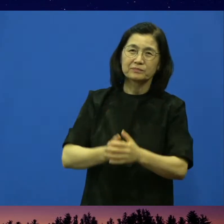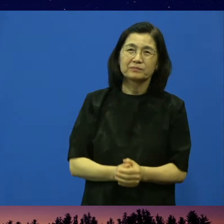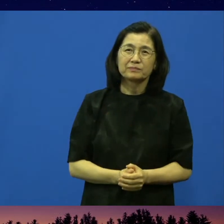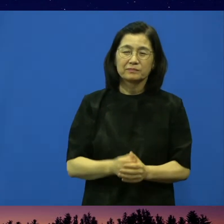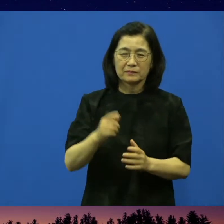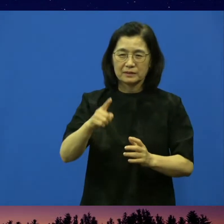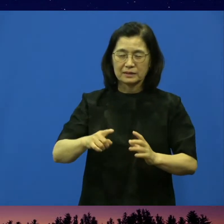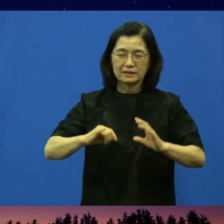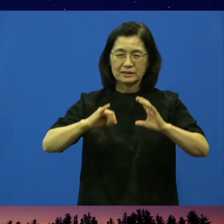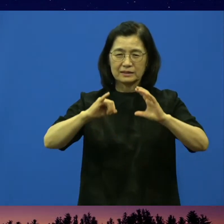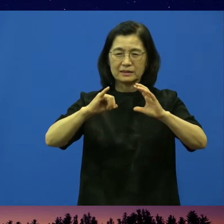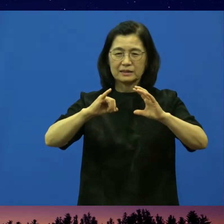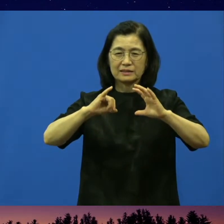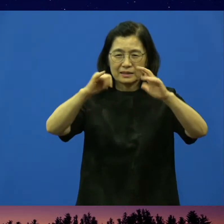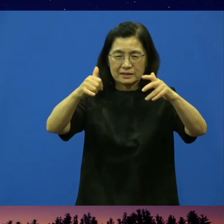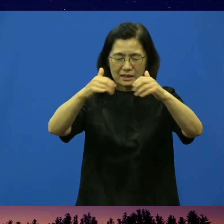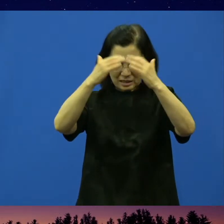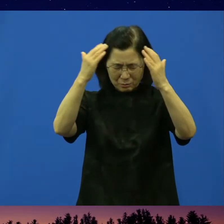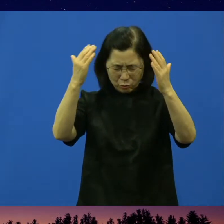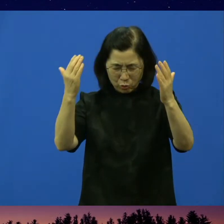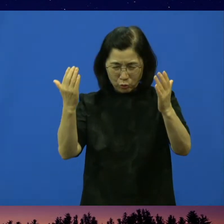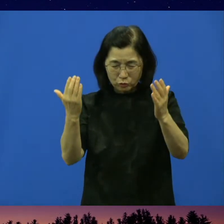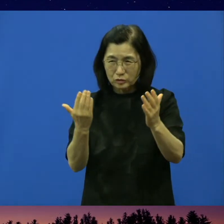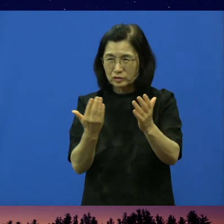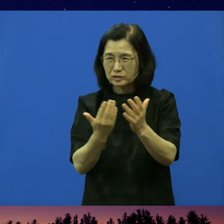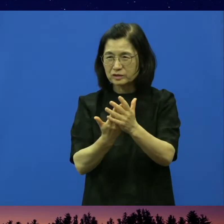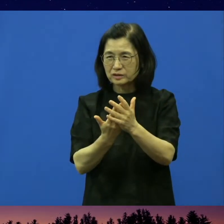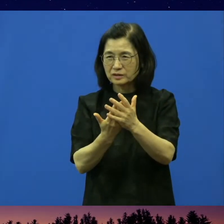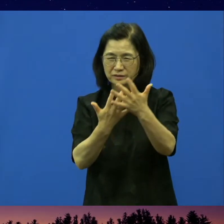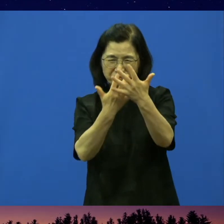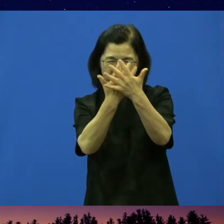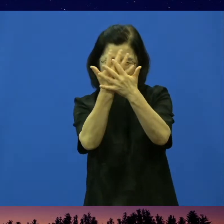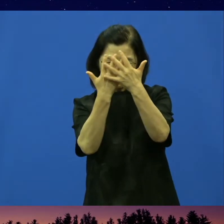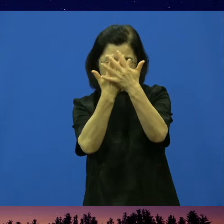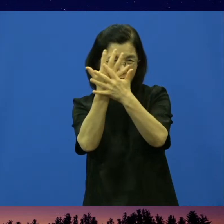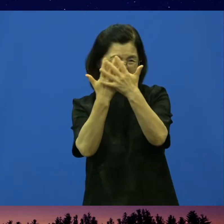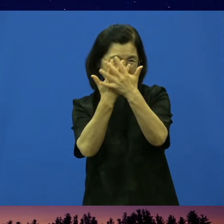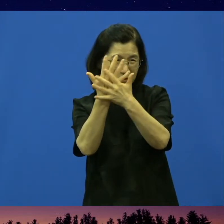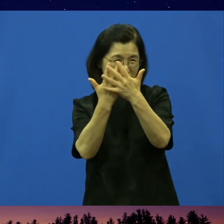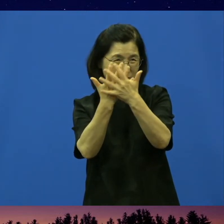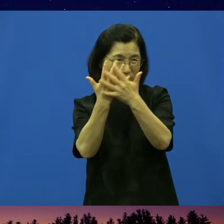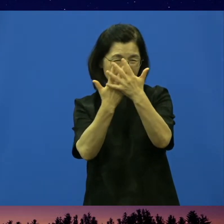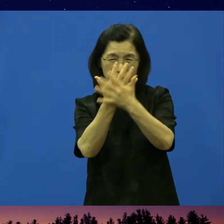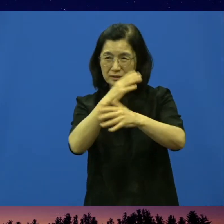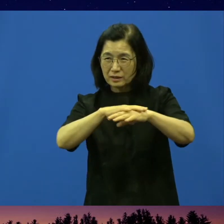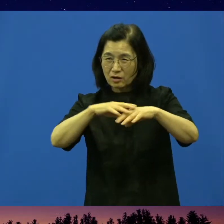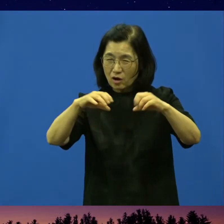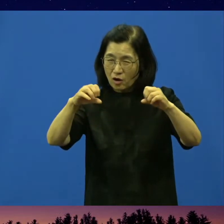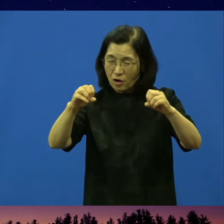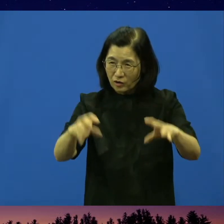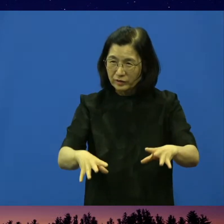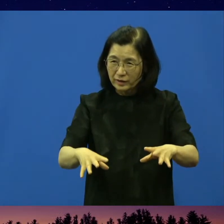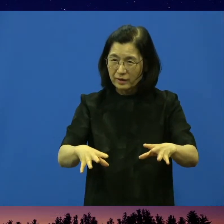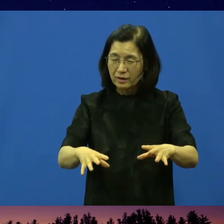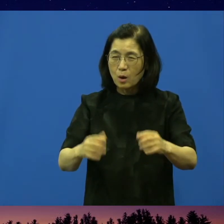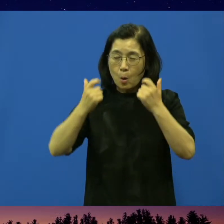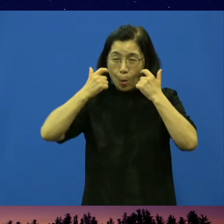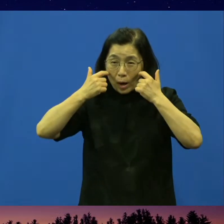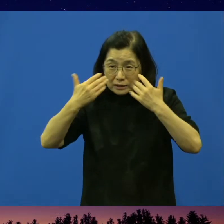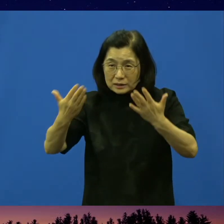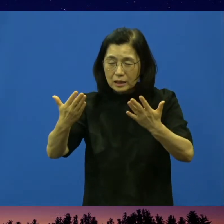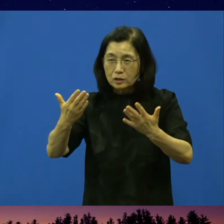뜻들은 불확실해요. 막 숫자가 많아도 불확실한 거예요. 확실한 것은 하나님 한 분밖에